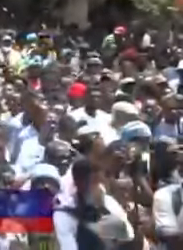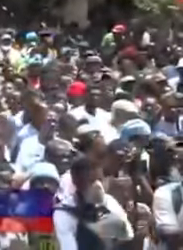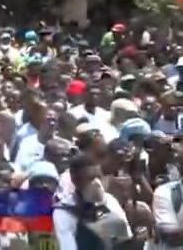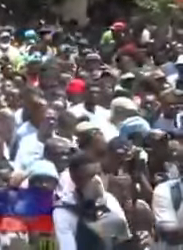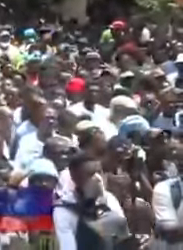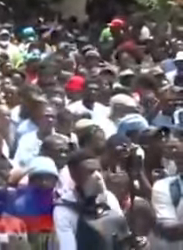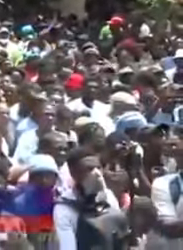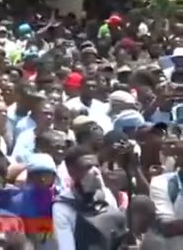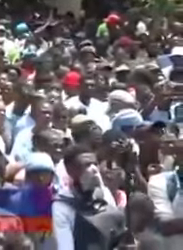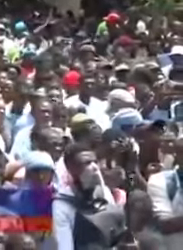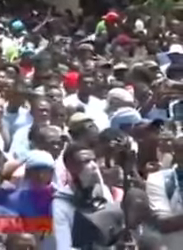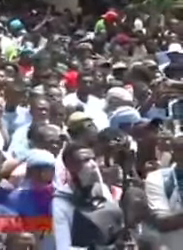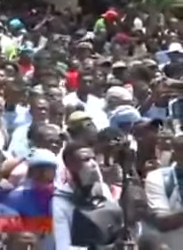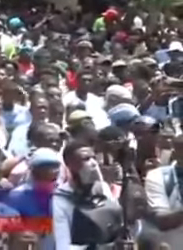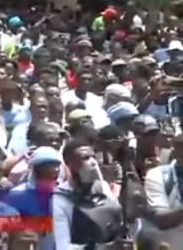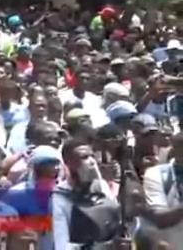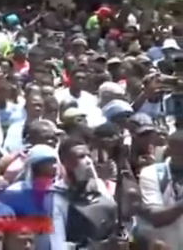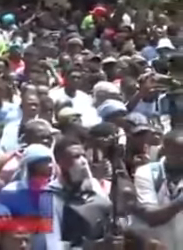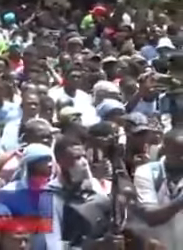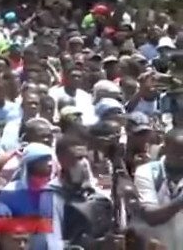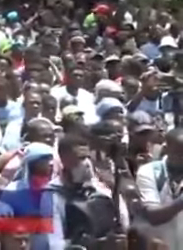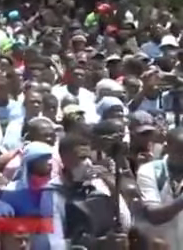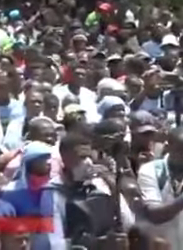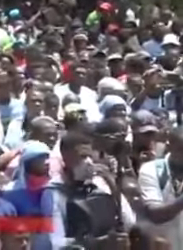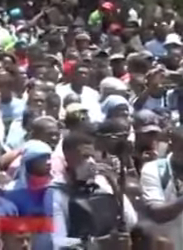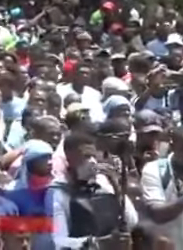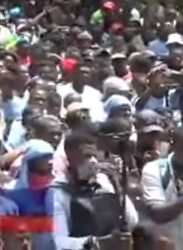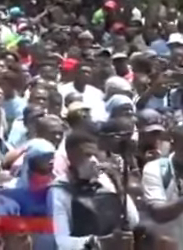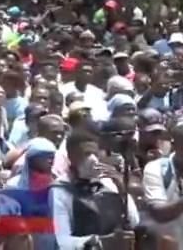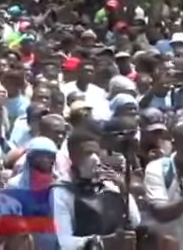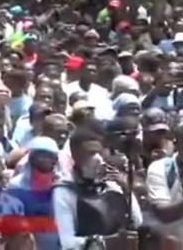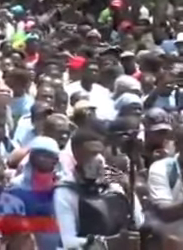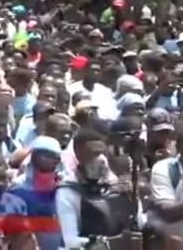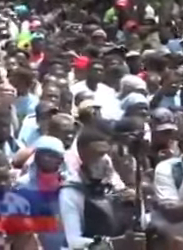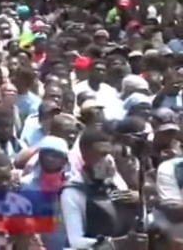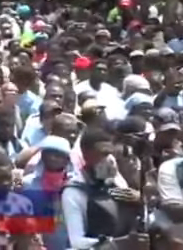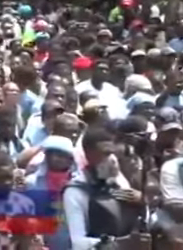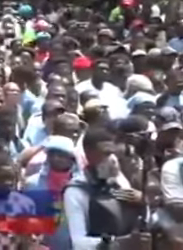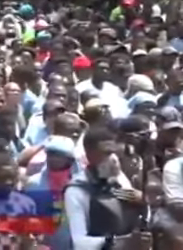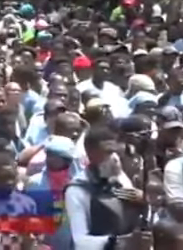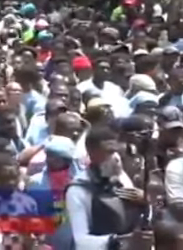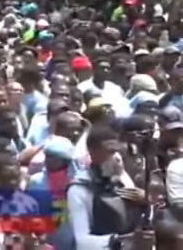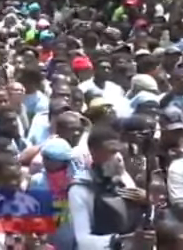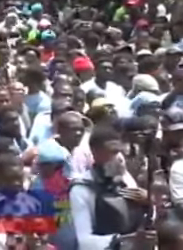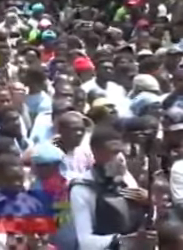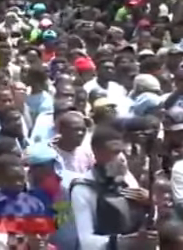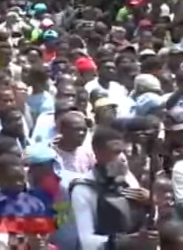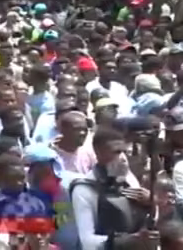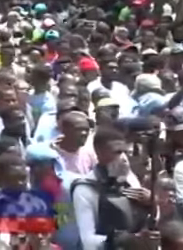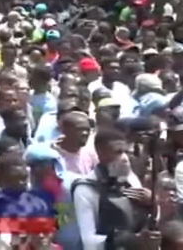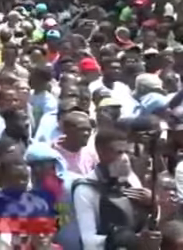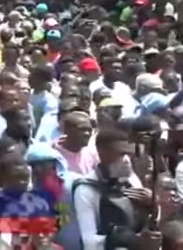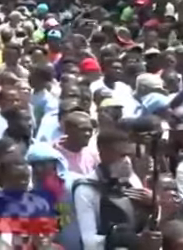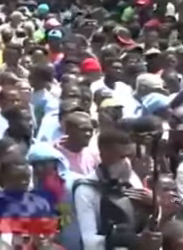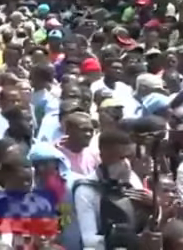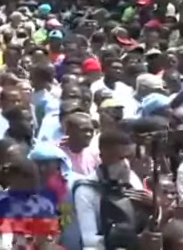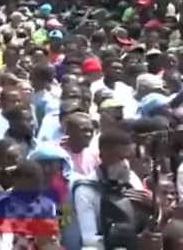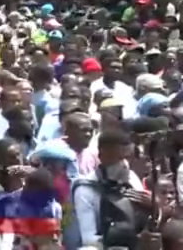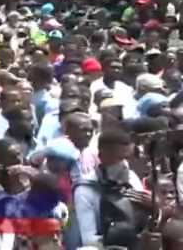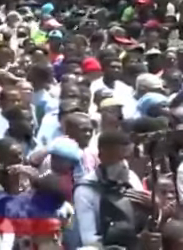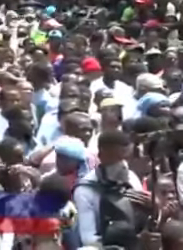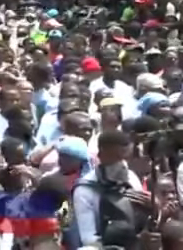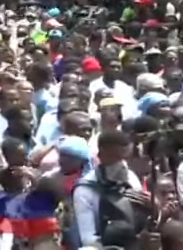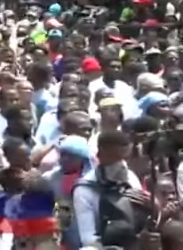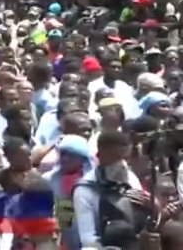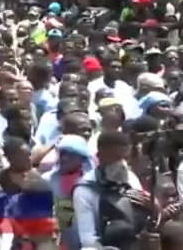là. Yo met tête yo ensemble. Gardez côté Moun Jérémy a mettre ville yo là aujourd'hui. Même Jean ça devant nous Moun Saint-Philomène.